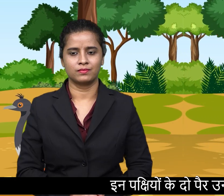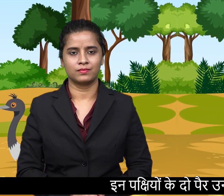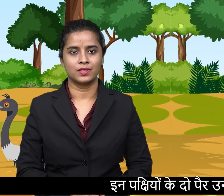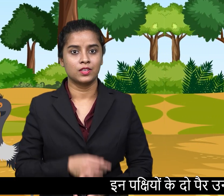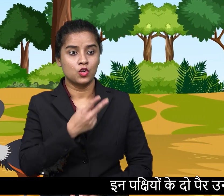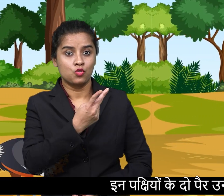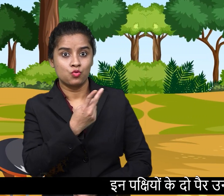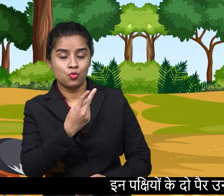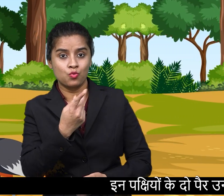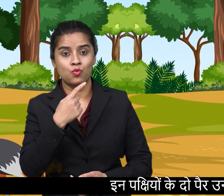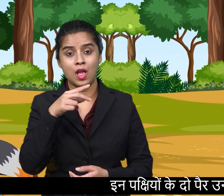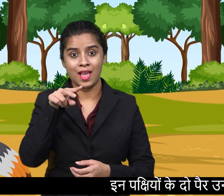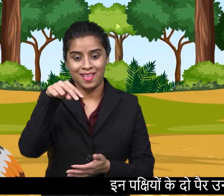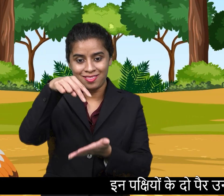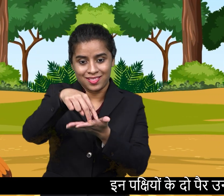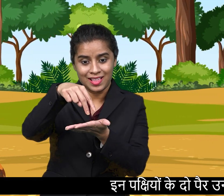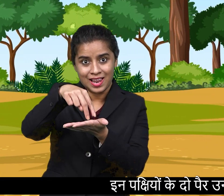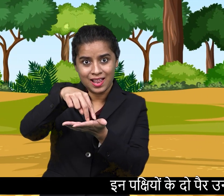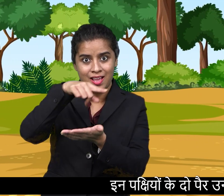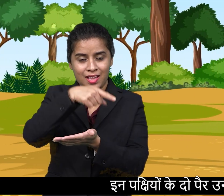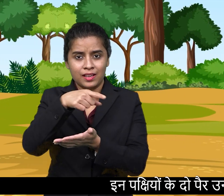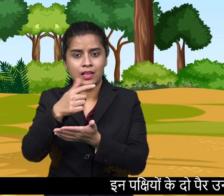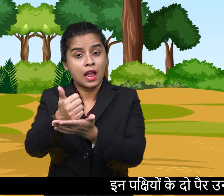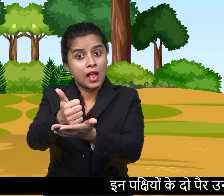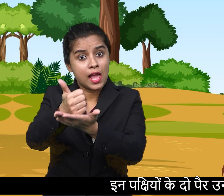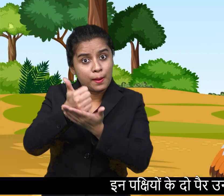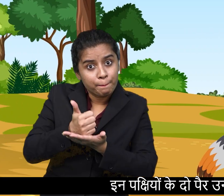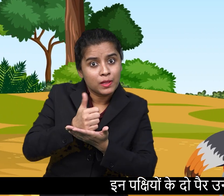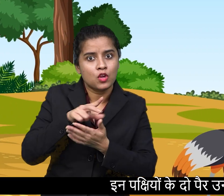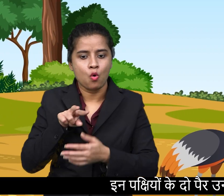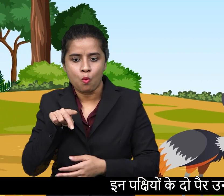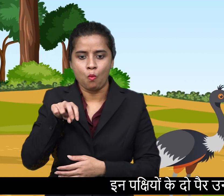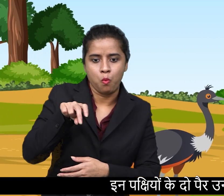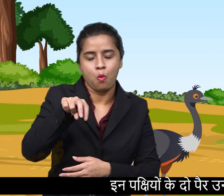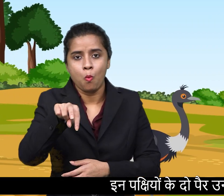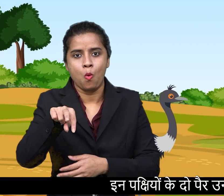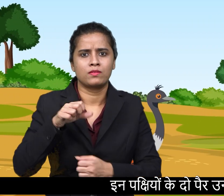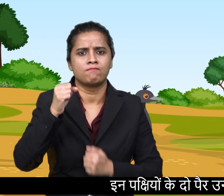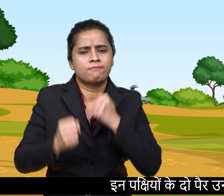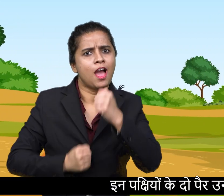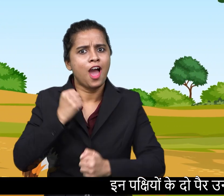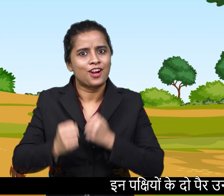इन पक्षियों के 2 पैर उन्हें चलने और दौड़ने में मदद करते हैं।